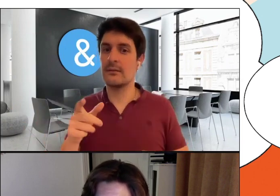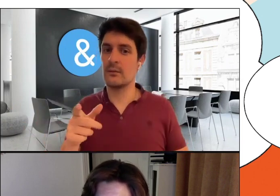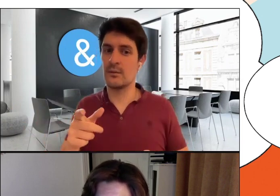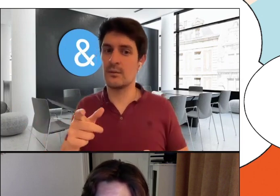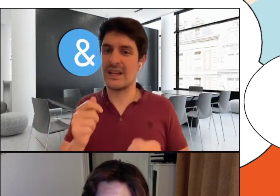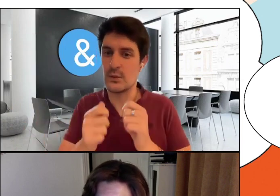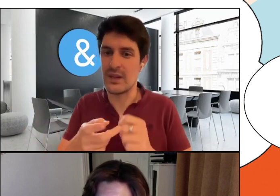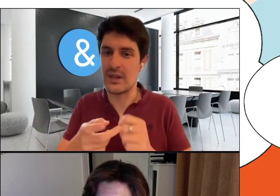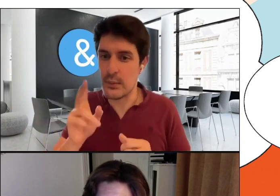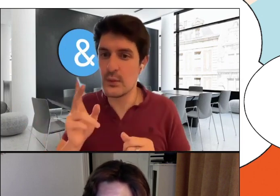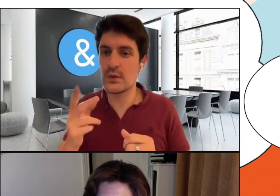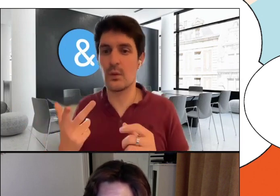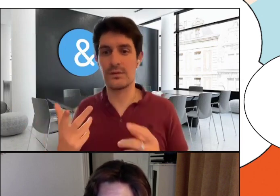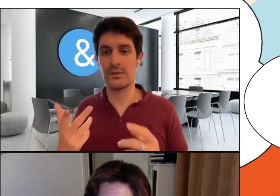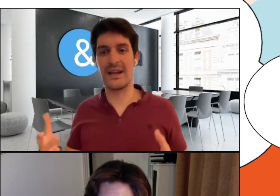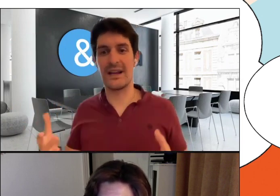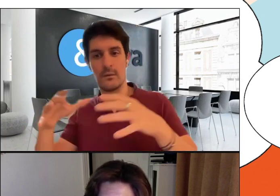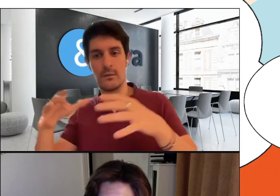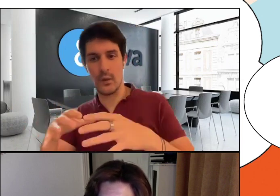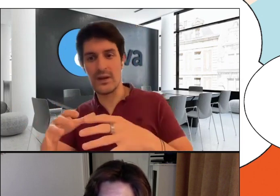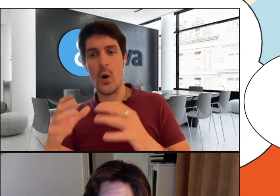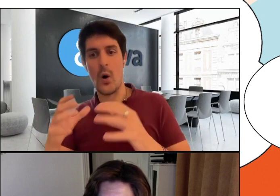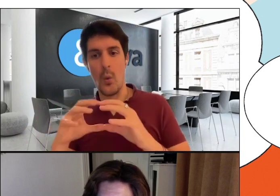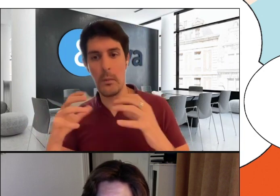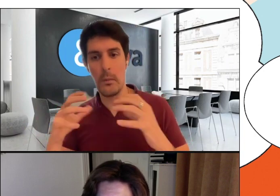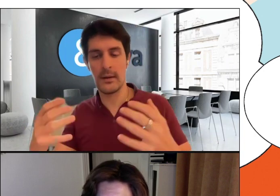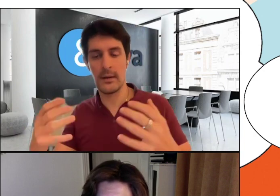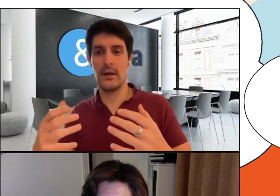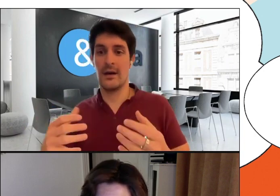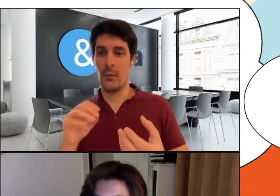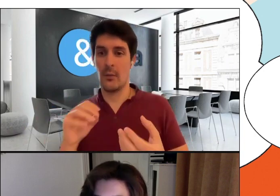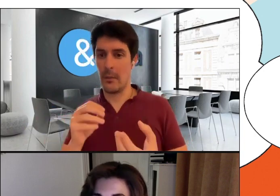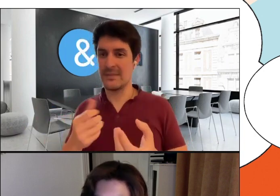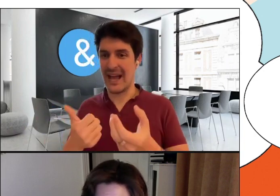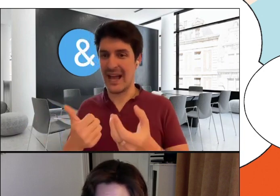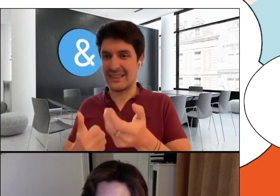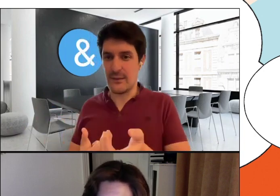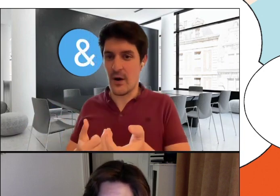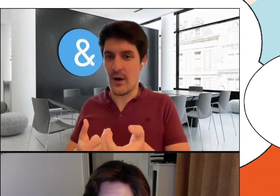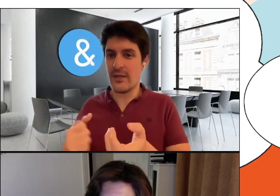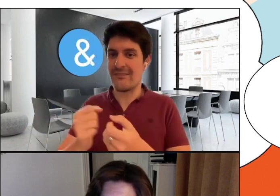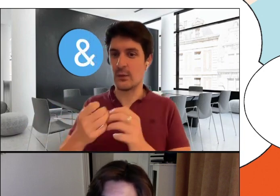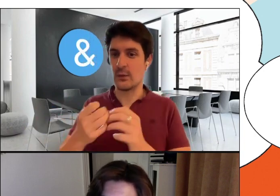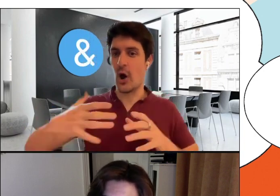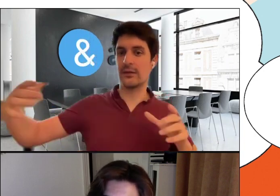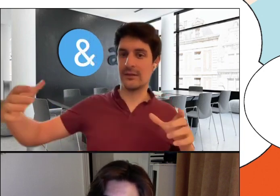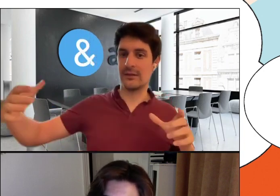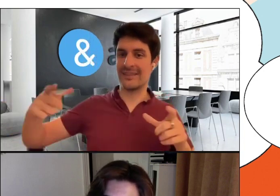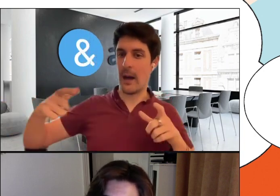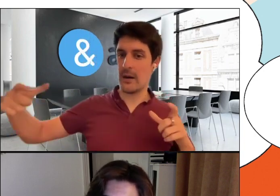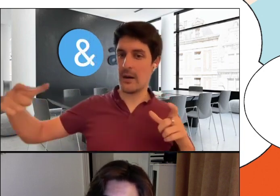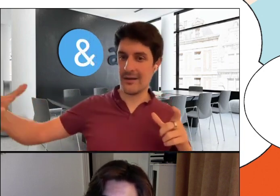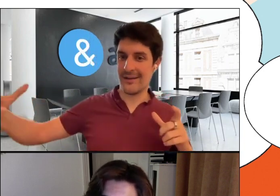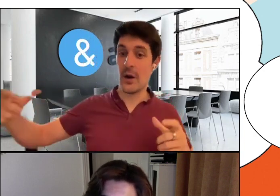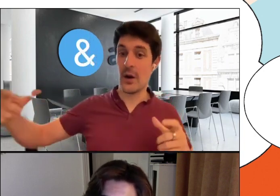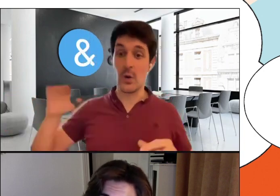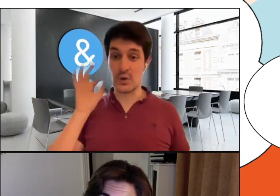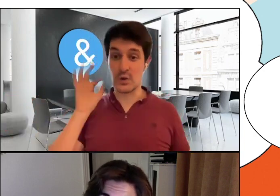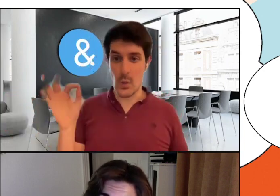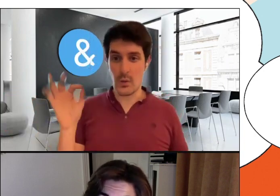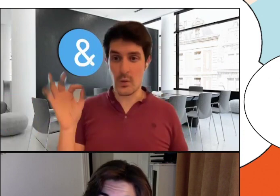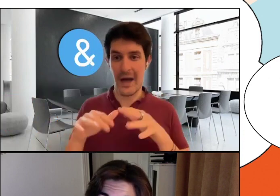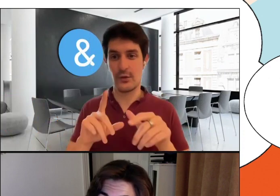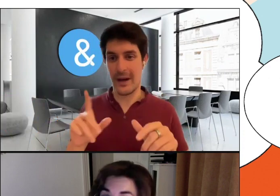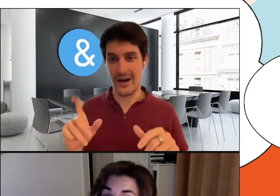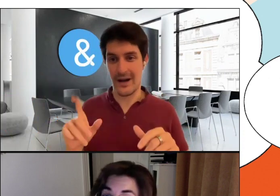vous allez discuter plus, vous allez vous réunir en groupe. Le problème, c'est qu'un téléphone avec une grande table, le son ne